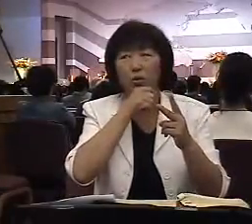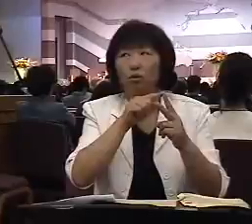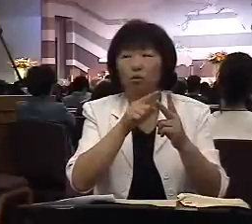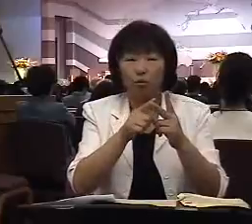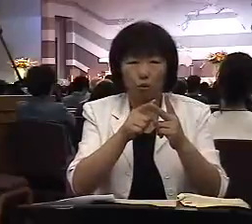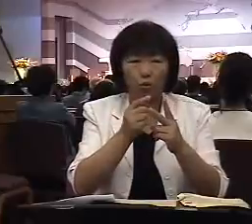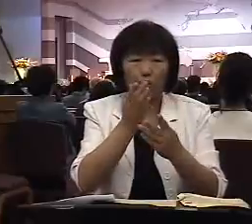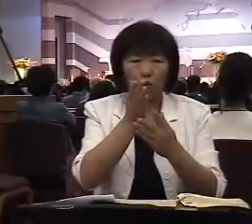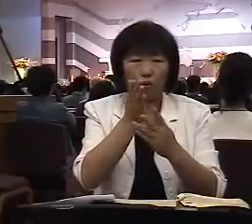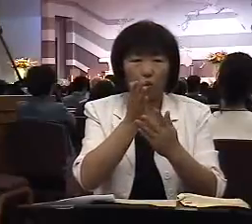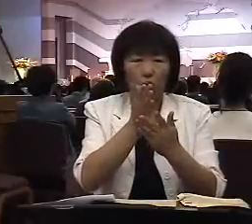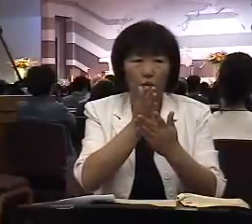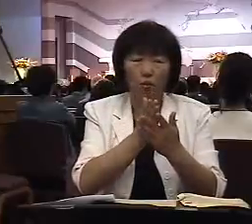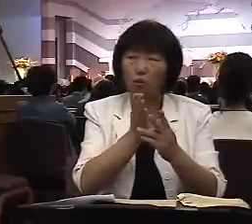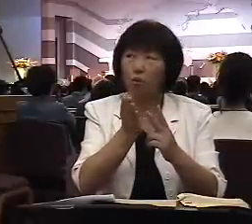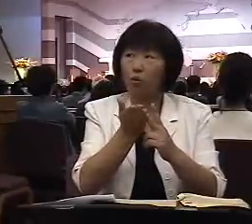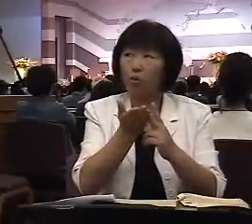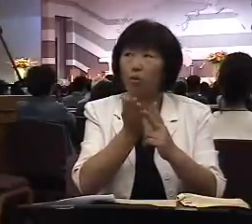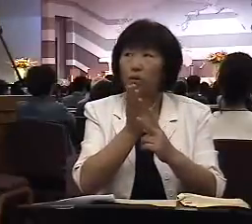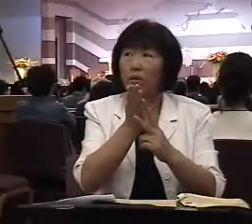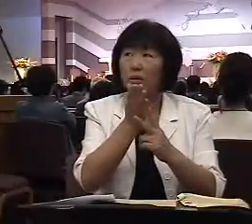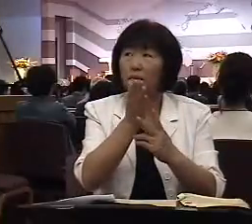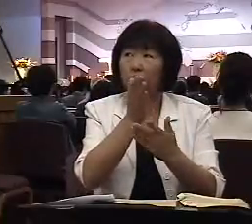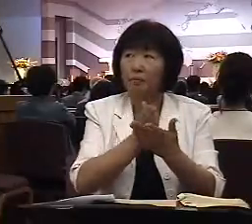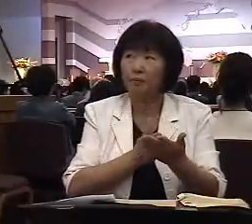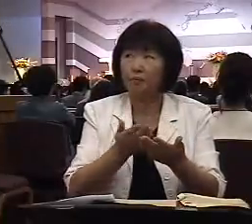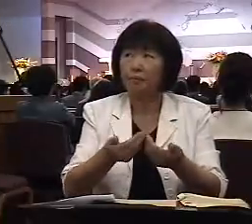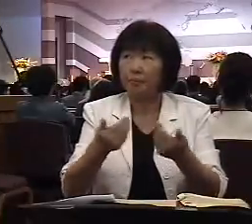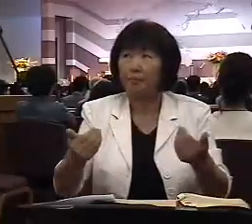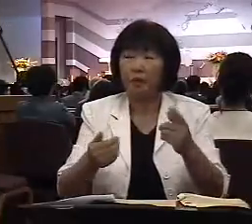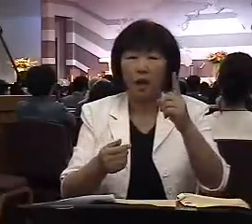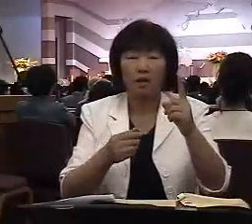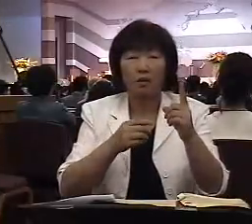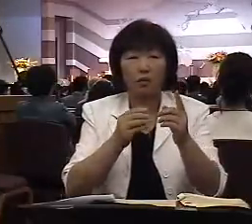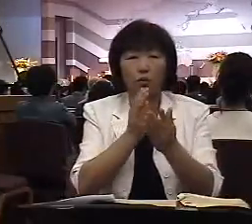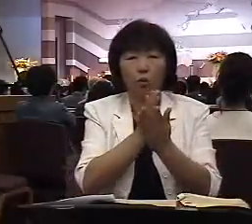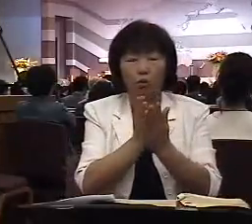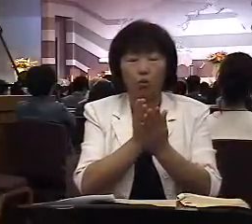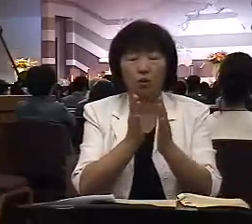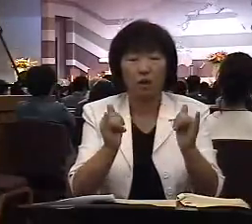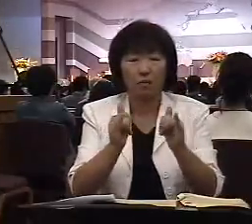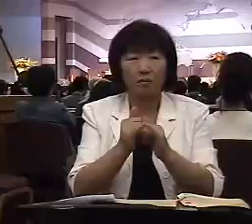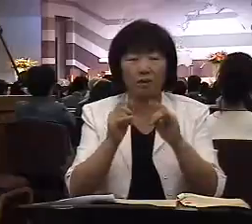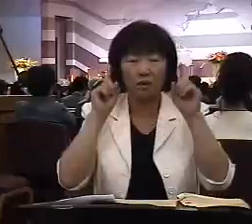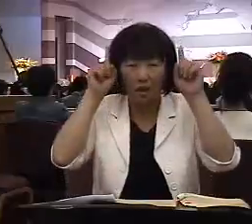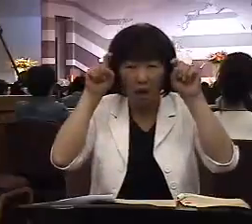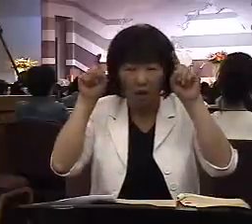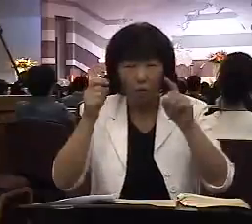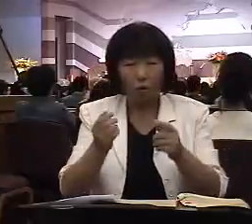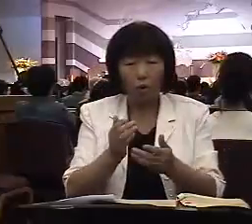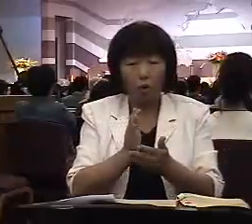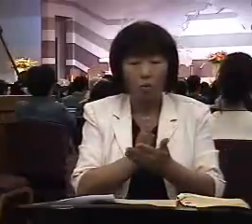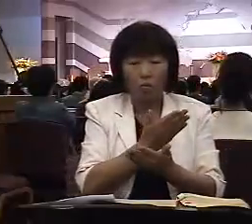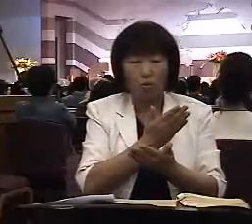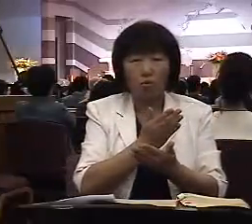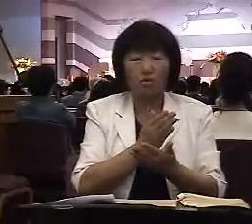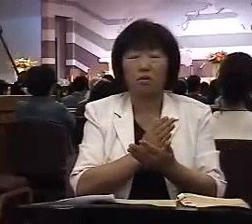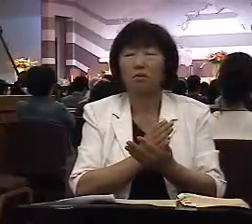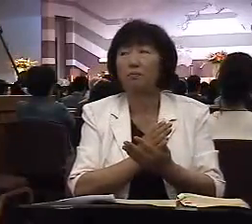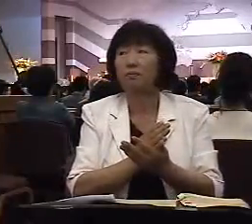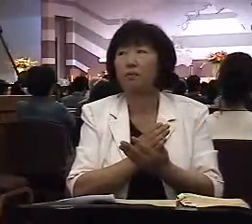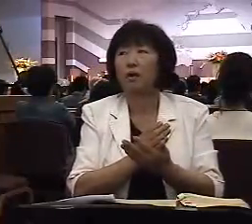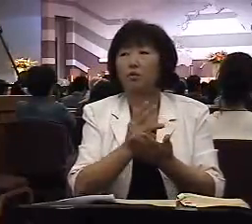이 세상에 두 종류의 사람이 있는데 한 종류의 사람은 양으로 분류되고